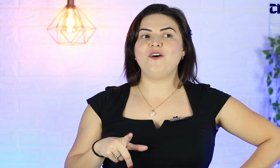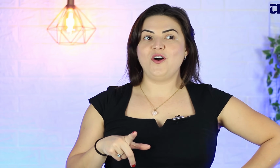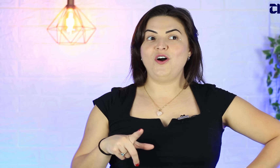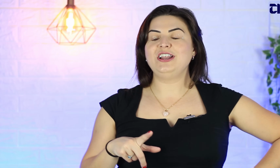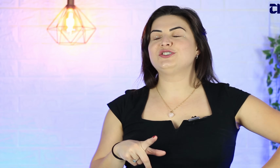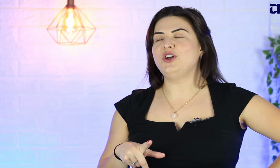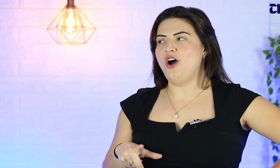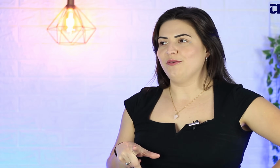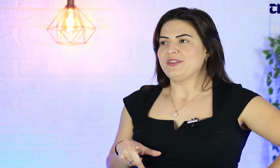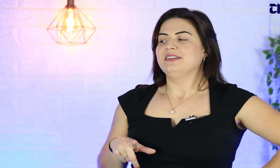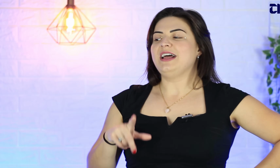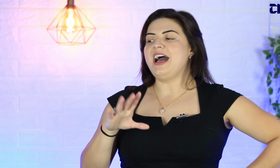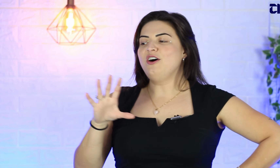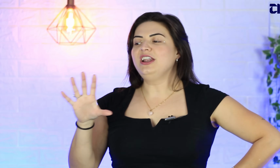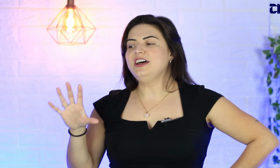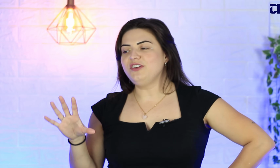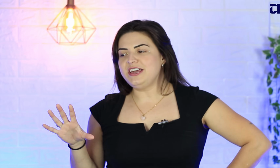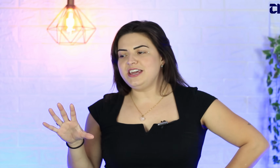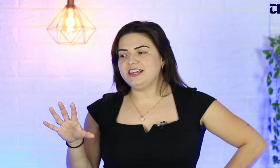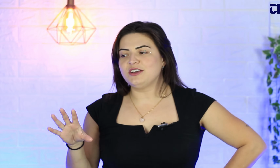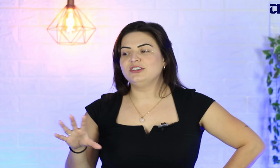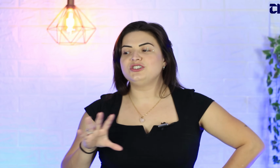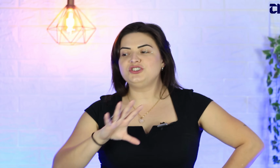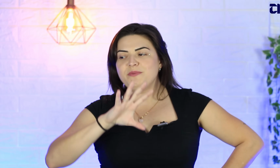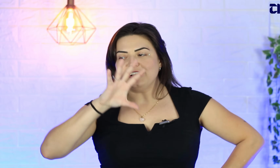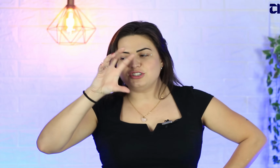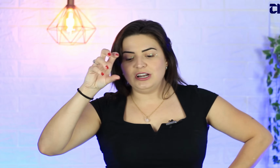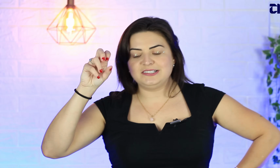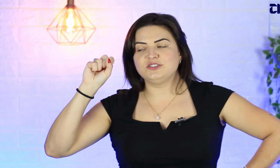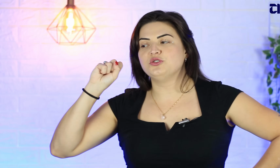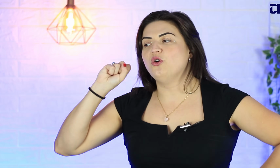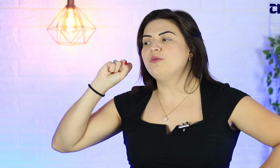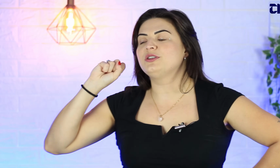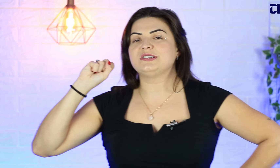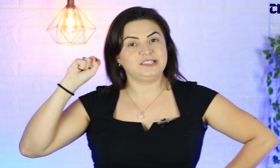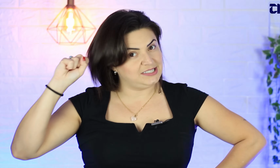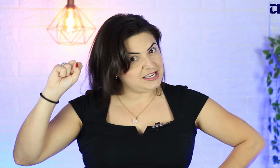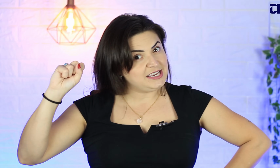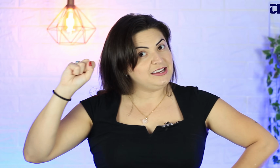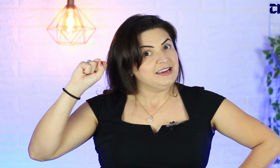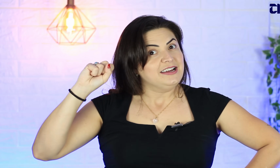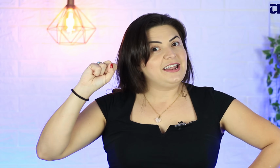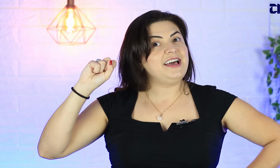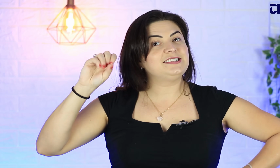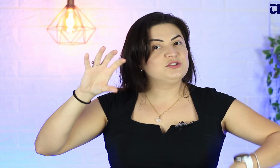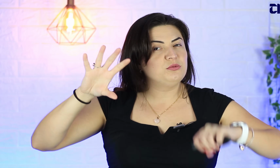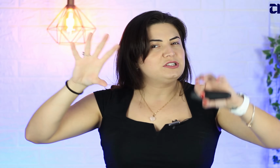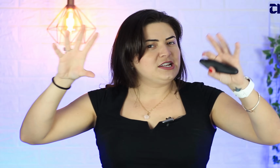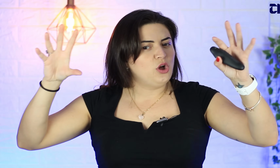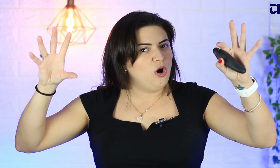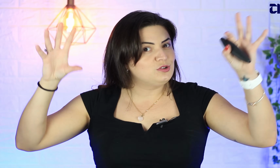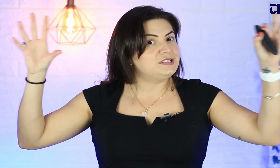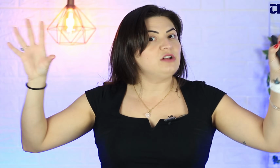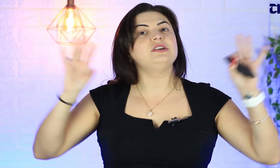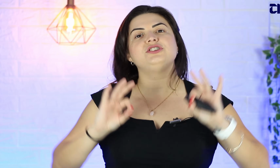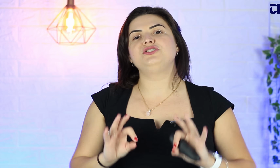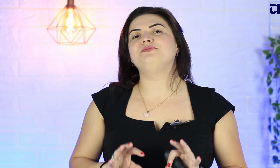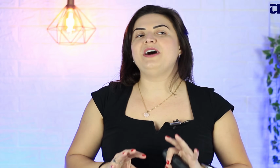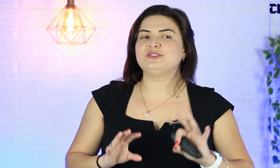amigos. Olha só, tá rolando aí que quando a gente bate, olha, esses números assim, né? Esses números redondos, a gente faz